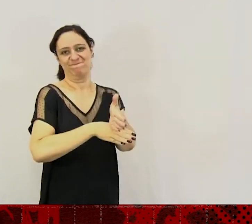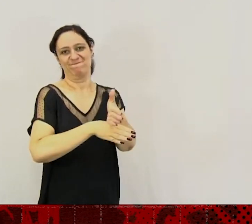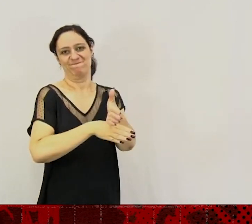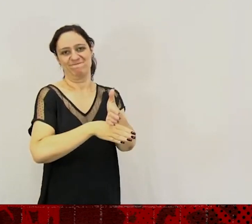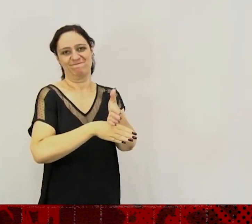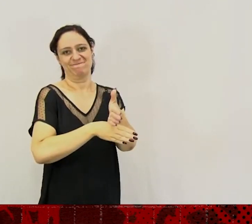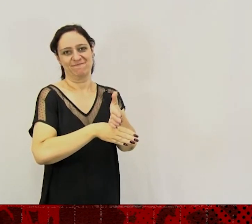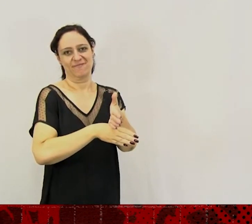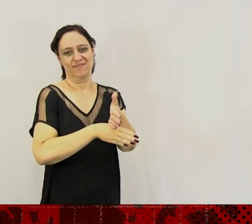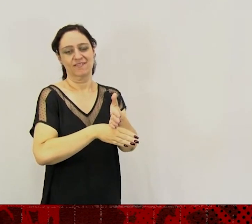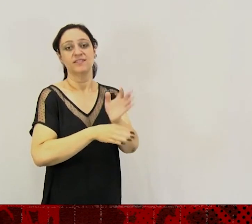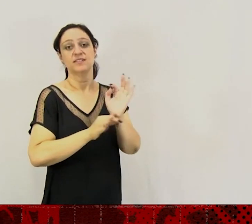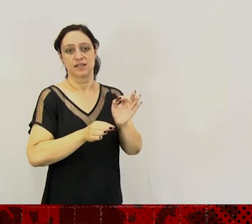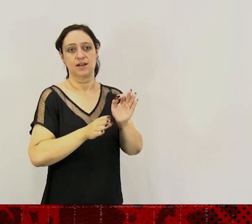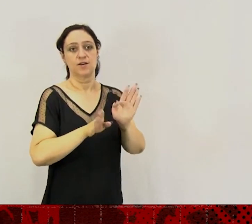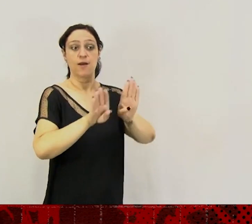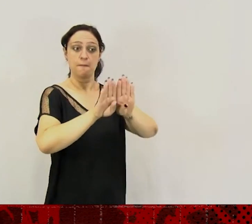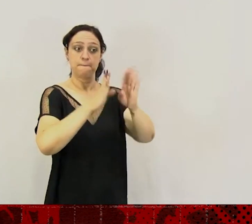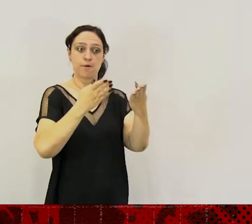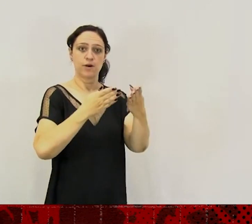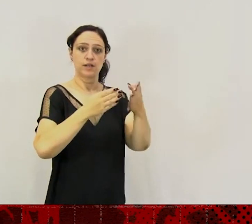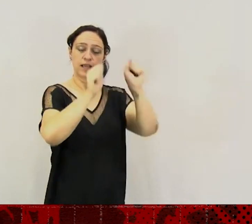Foi a porta da graça.